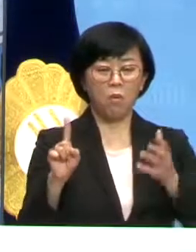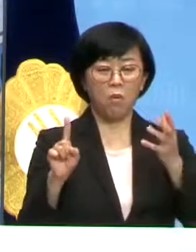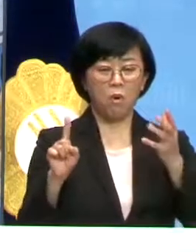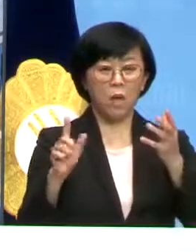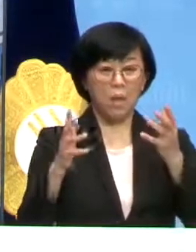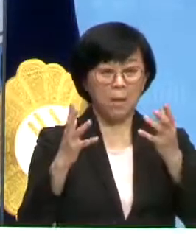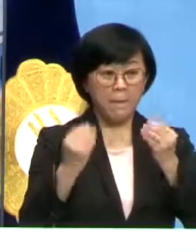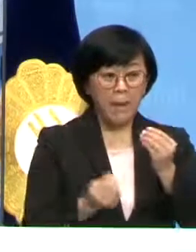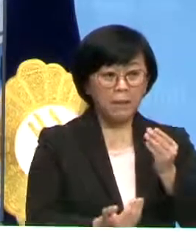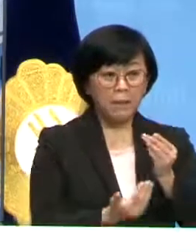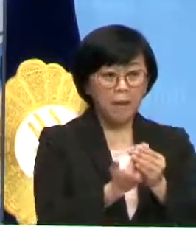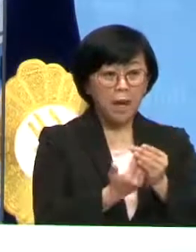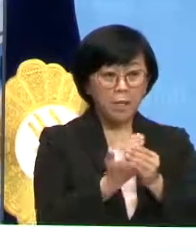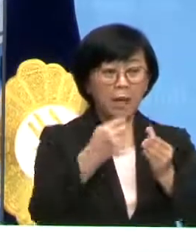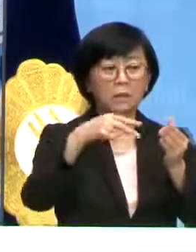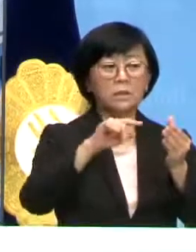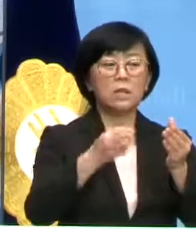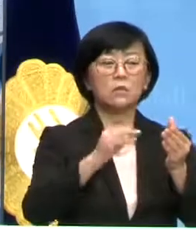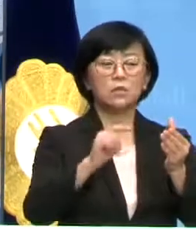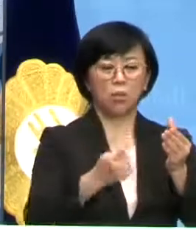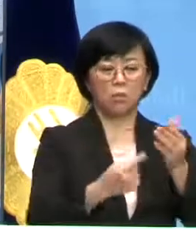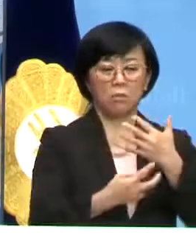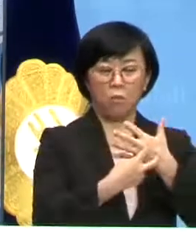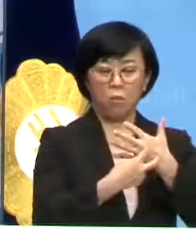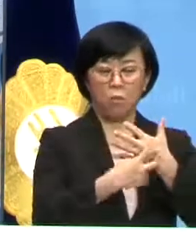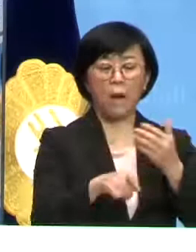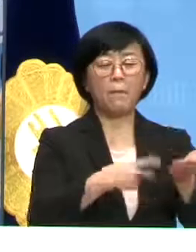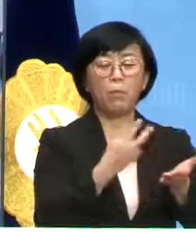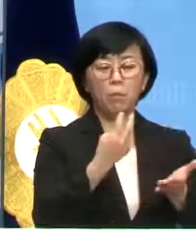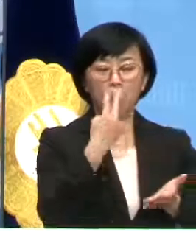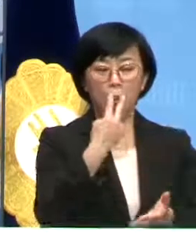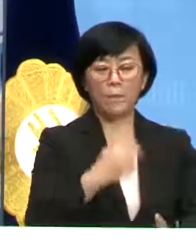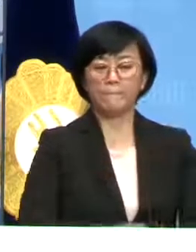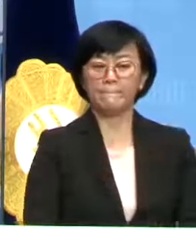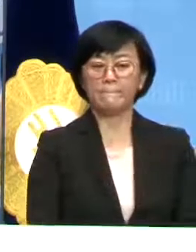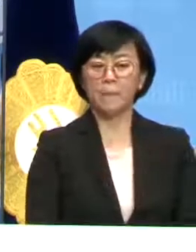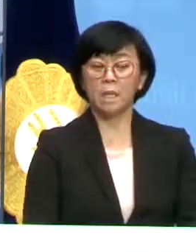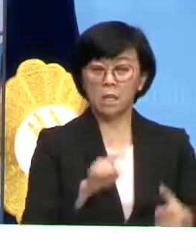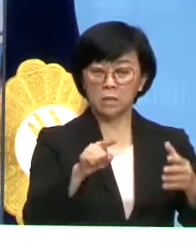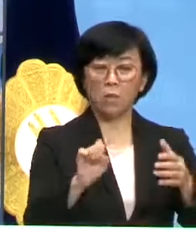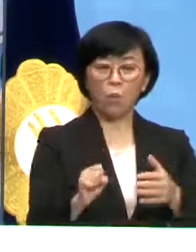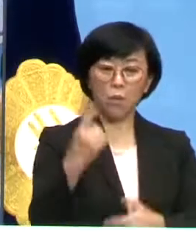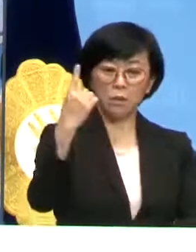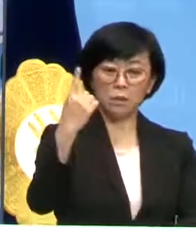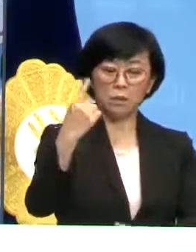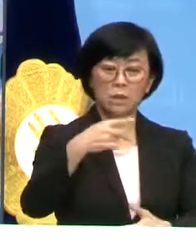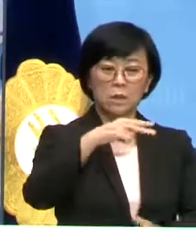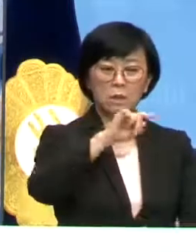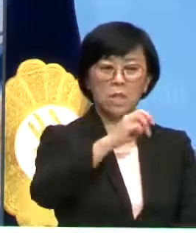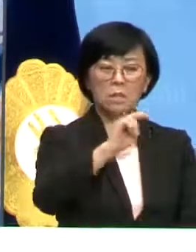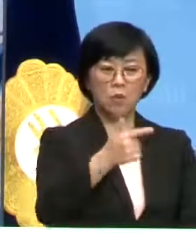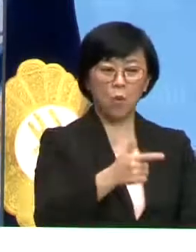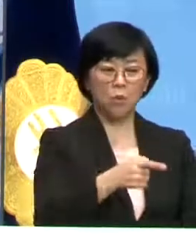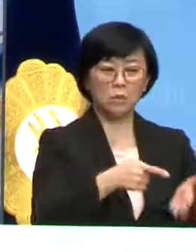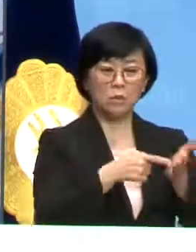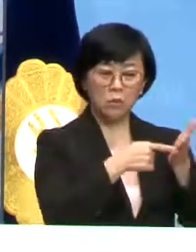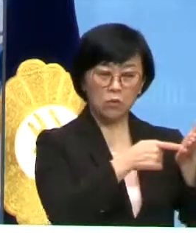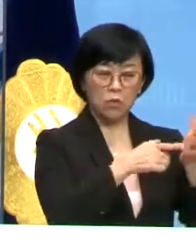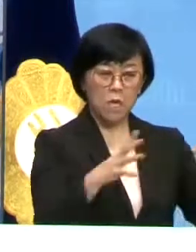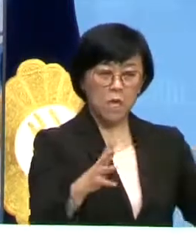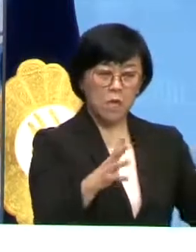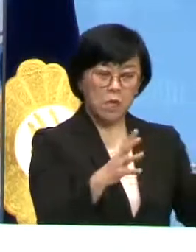유발시키는 것이 실손보험 이기도 하지만 은 그것 때문에 그것 때문에 실손보험에 청구 광고와 가